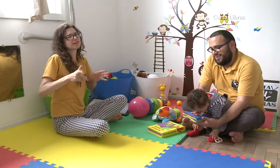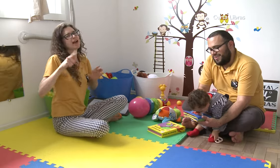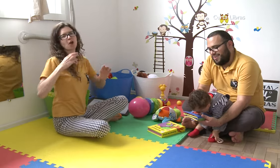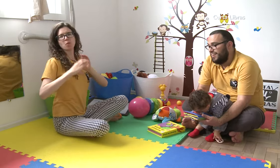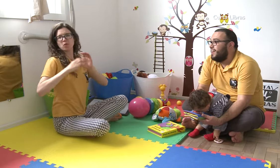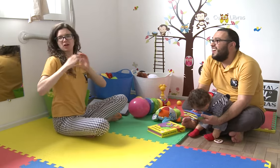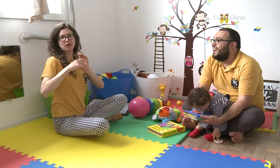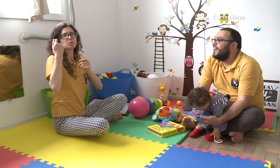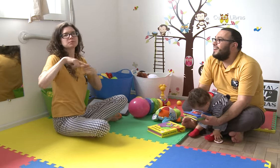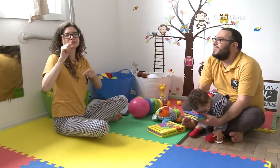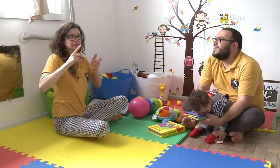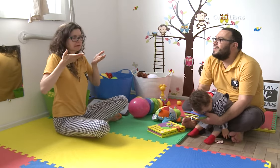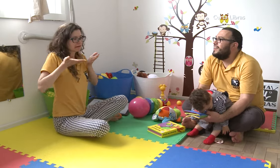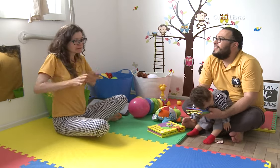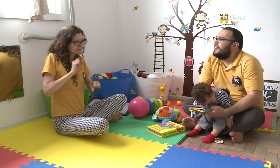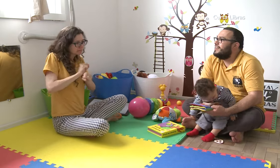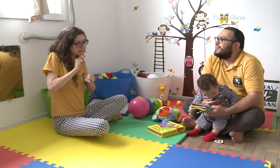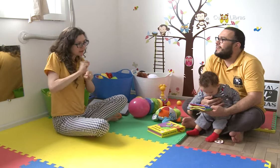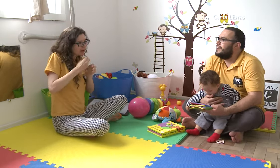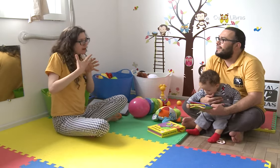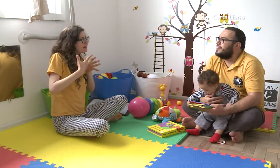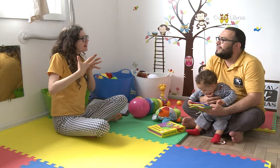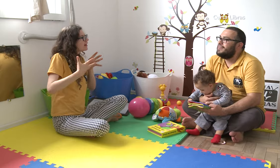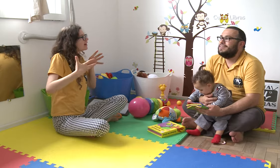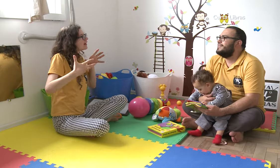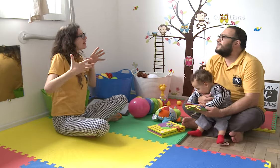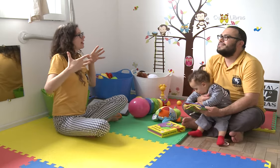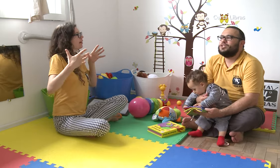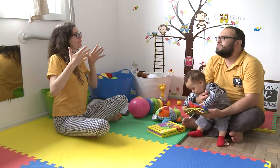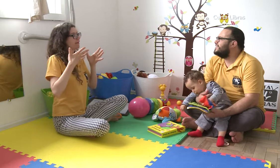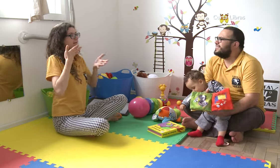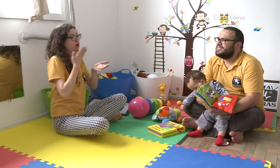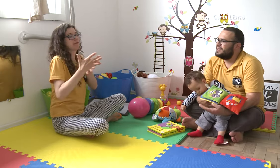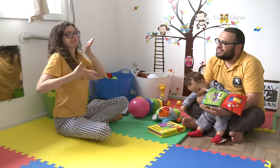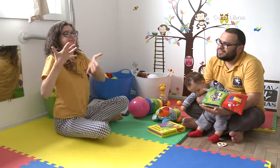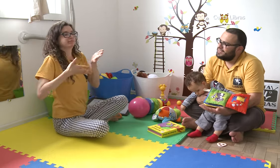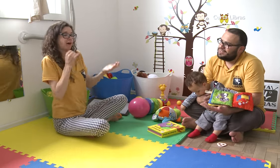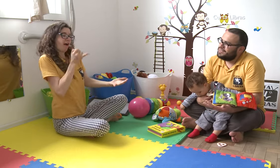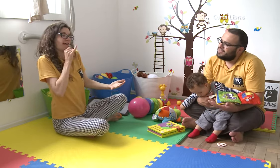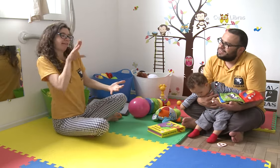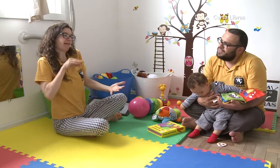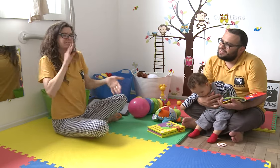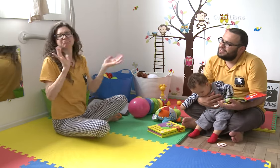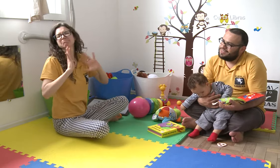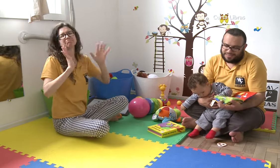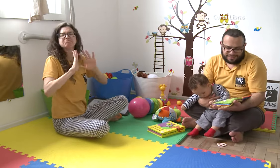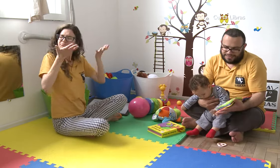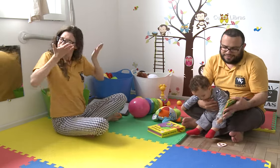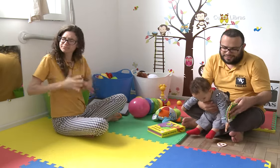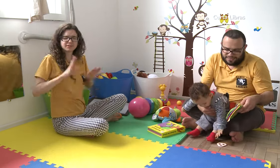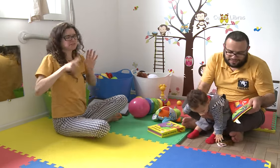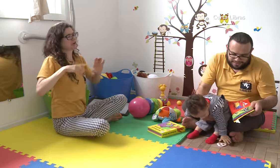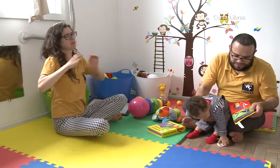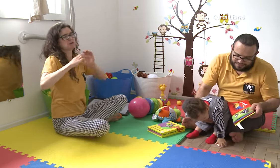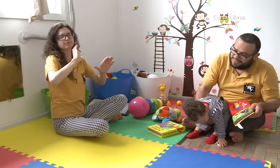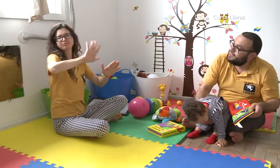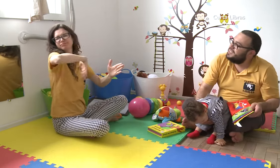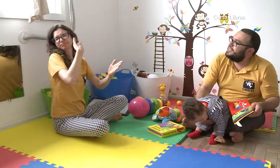já começar a se comunicar com ele. Não precisa esperar o bebê crescer pra começar a se comunicar. Desde que ele nasce, é